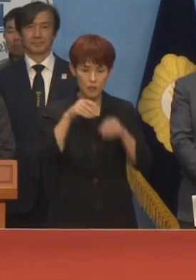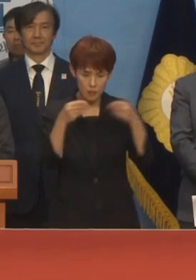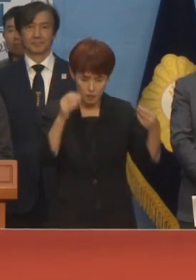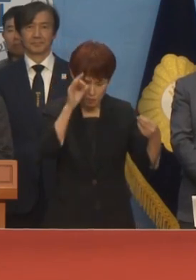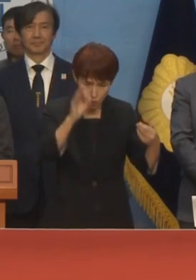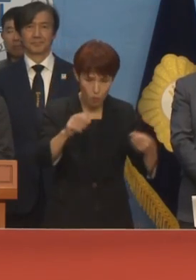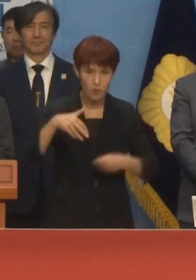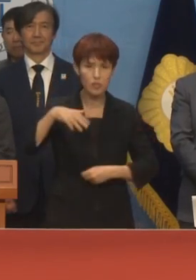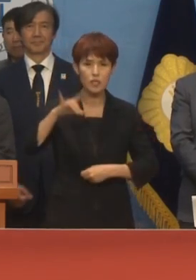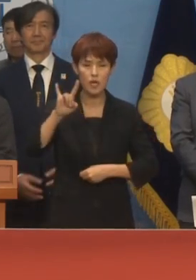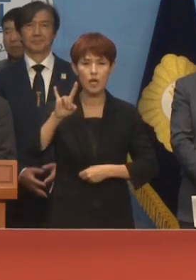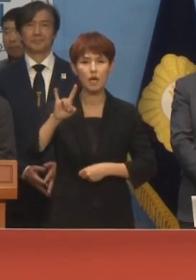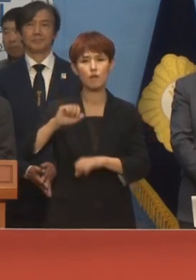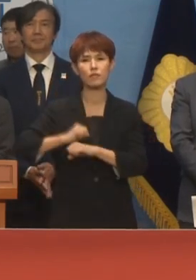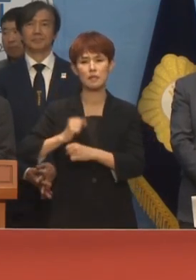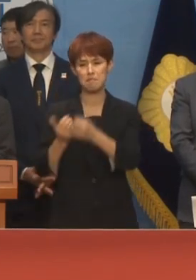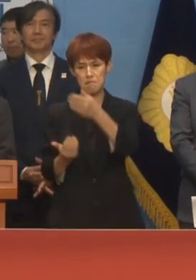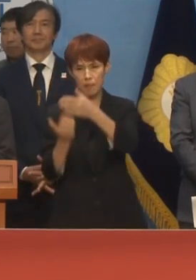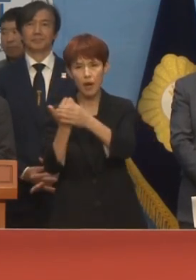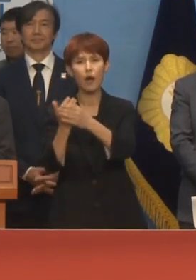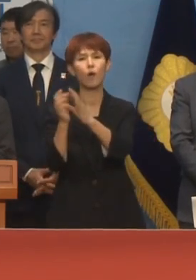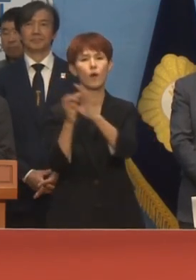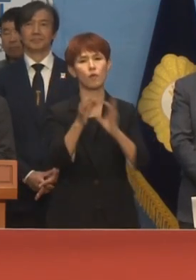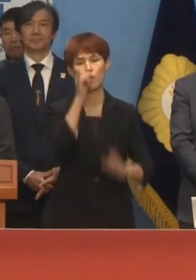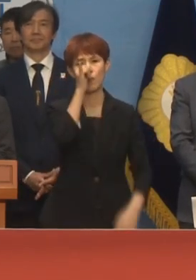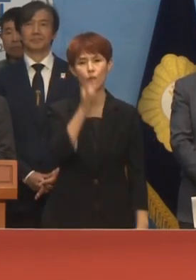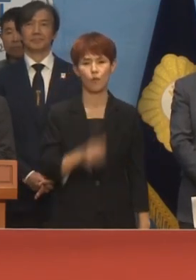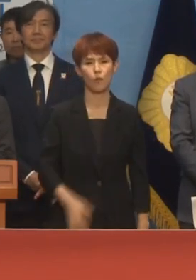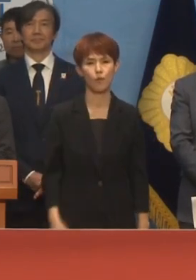최상병 사건이 가장 핵심적으로 놓여 있습니다.